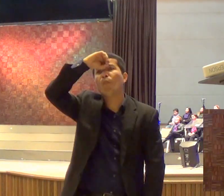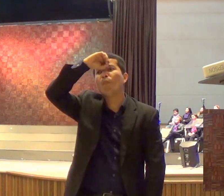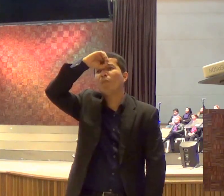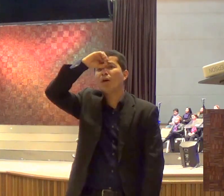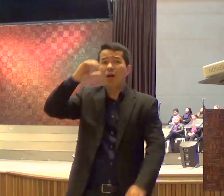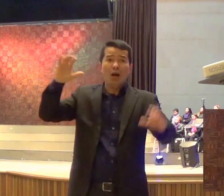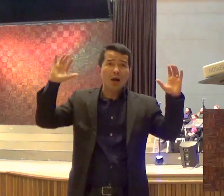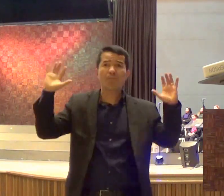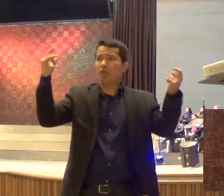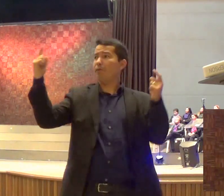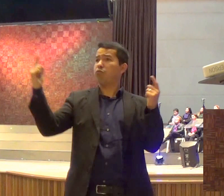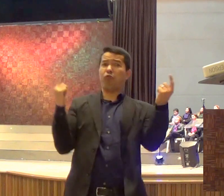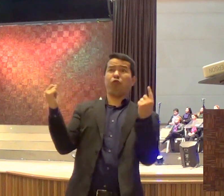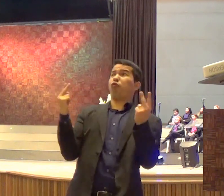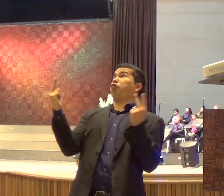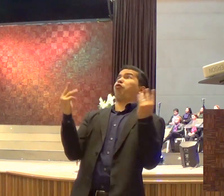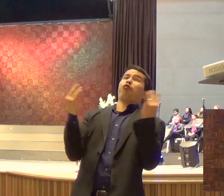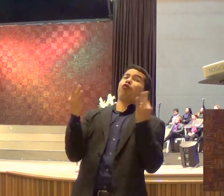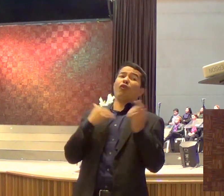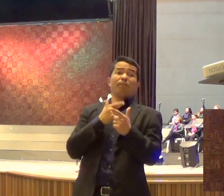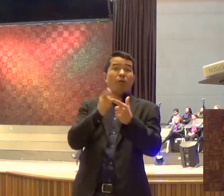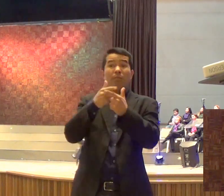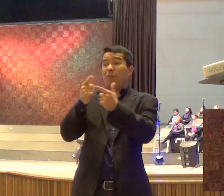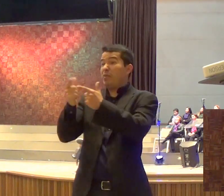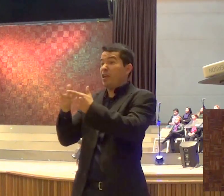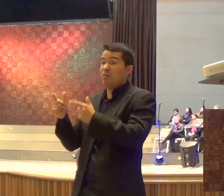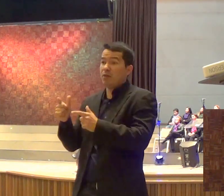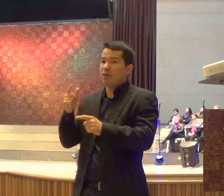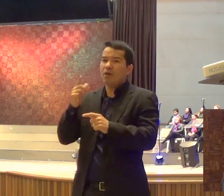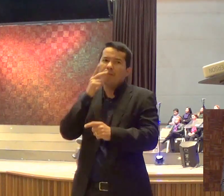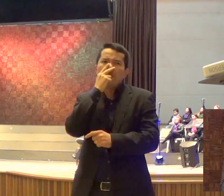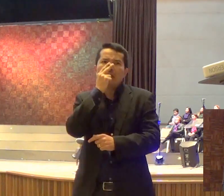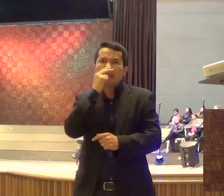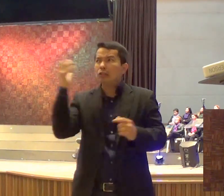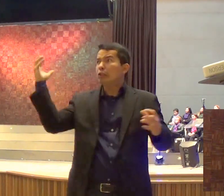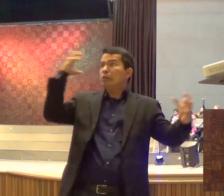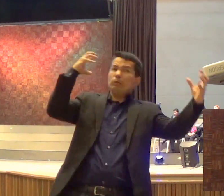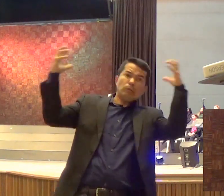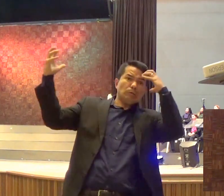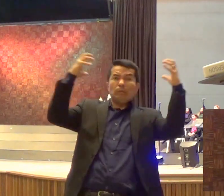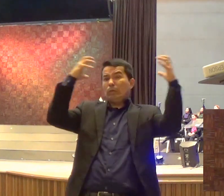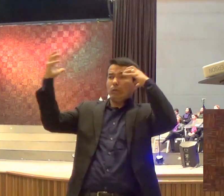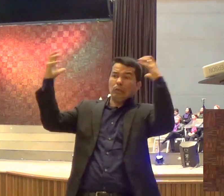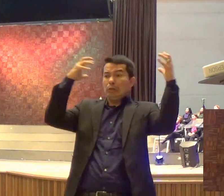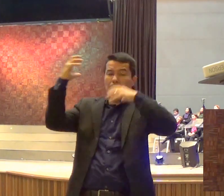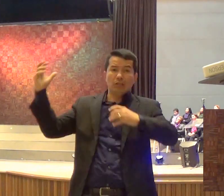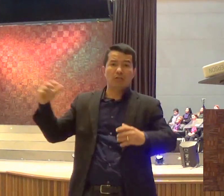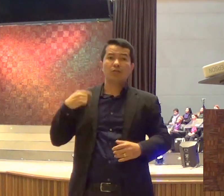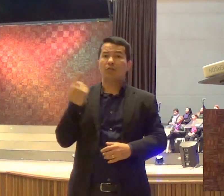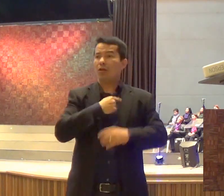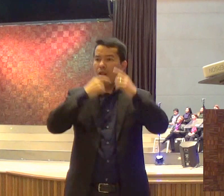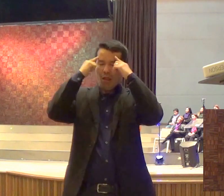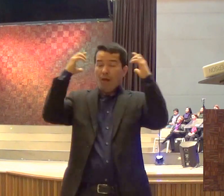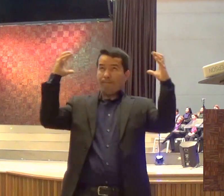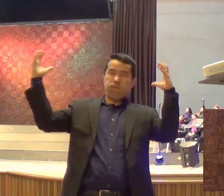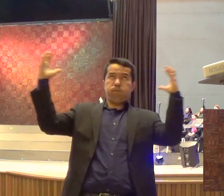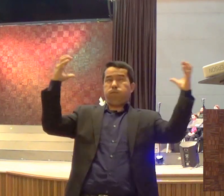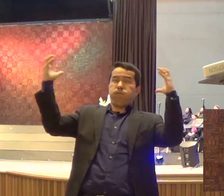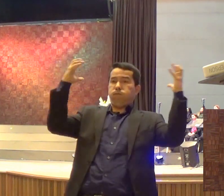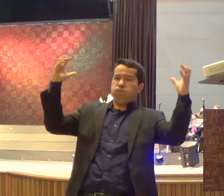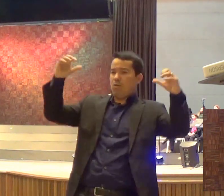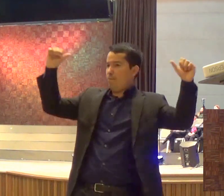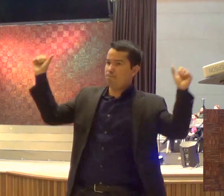levando tapa empurrão puxão de orelha de todos os lados eu quero dizer para você que